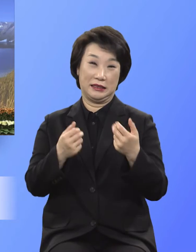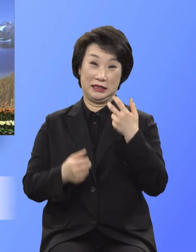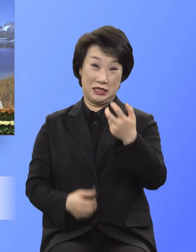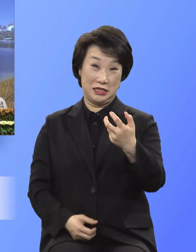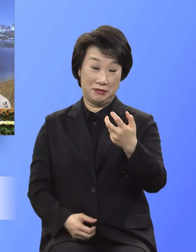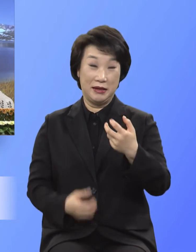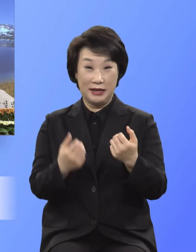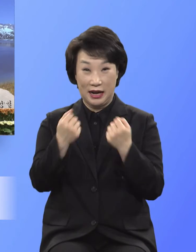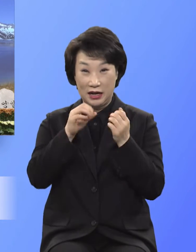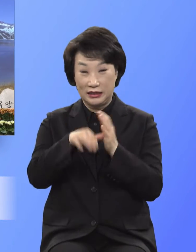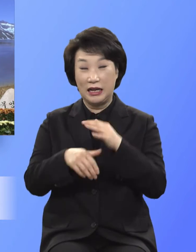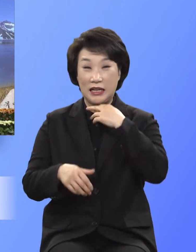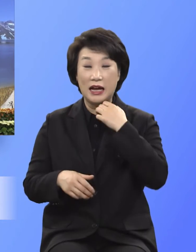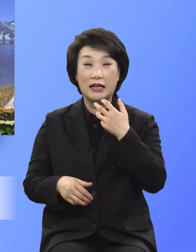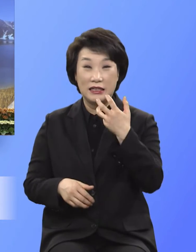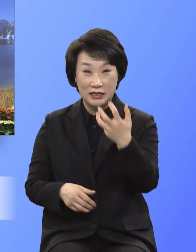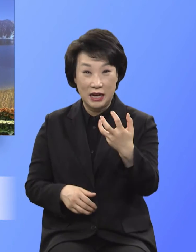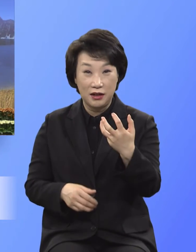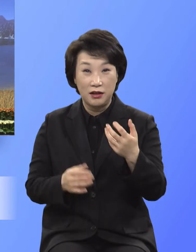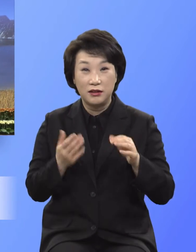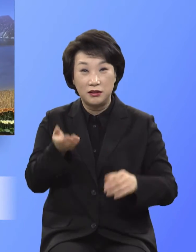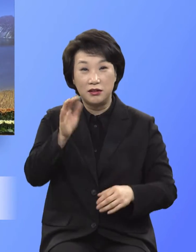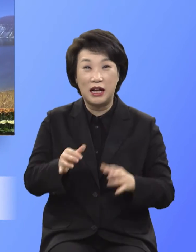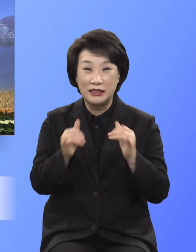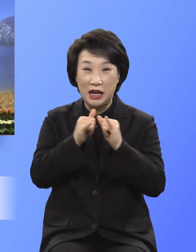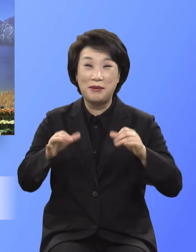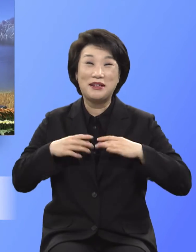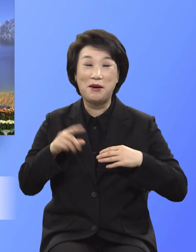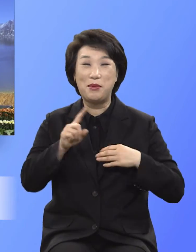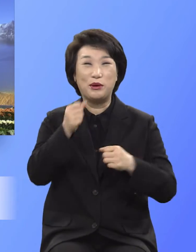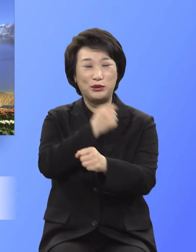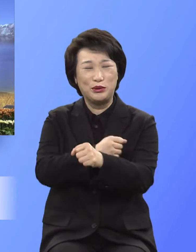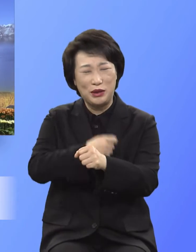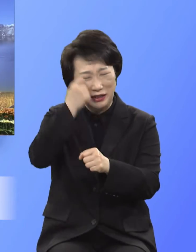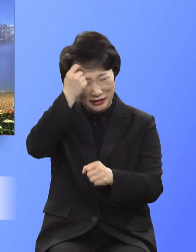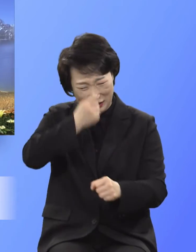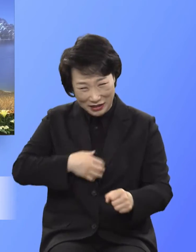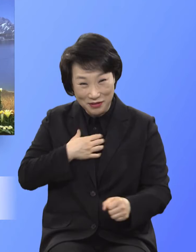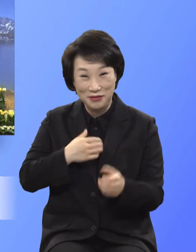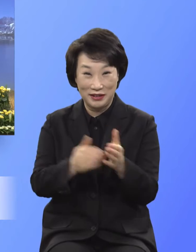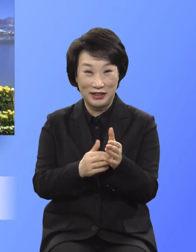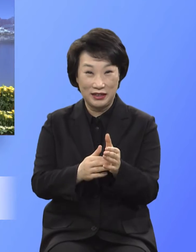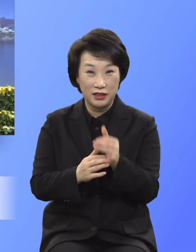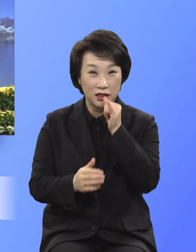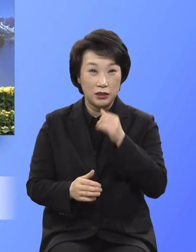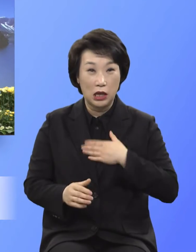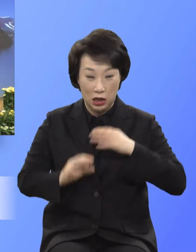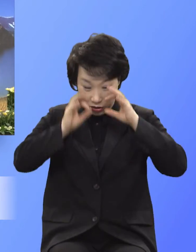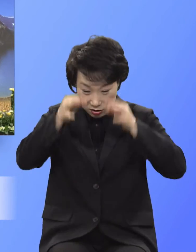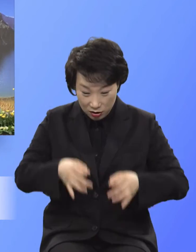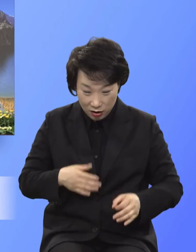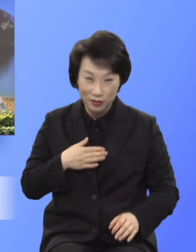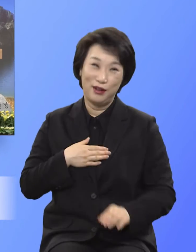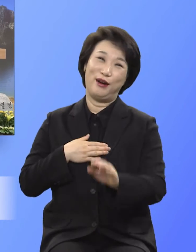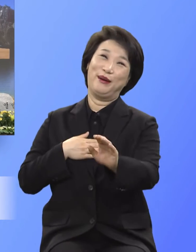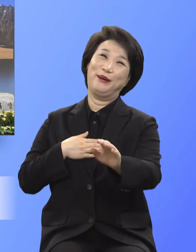그의 자랑은 수고와 슬픔뿐이라고 했더니, 내가 산 지난 날을 바라보면